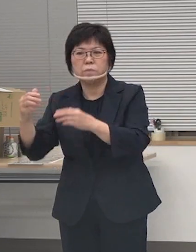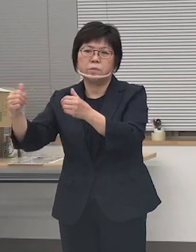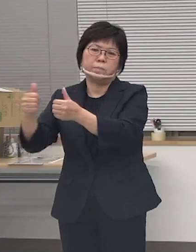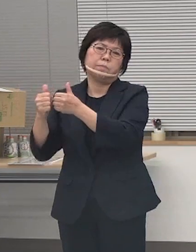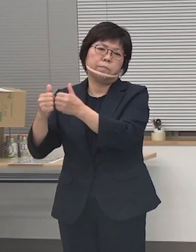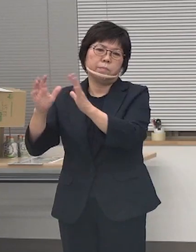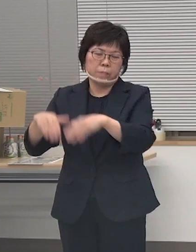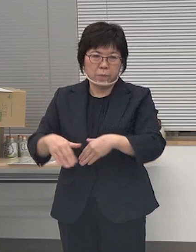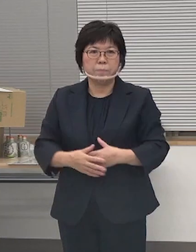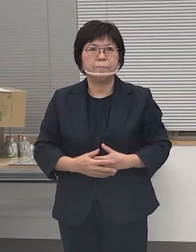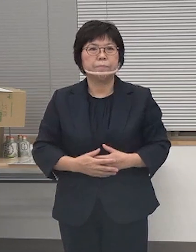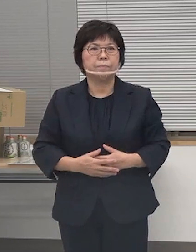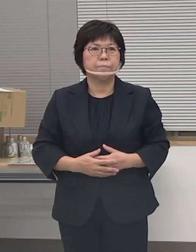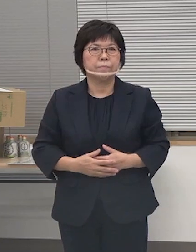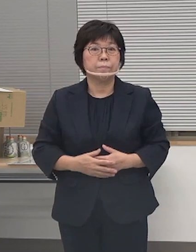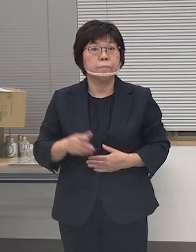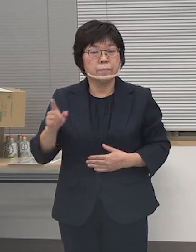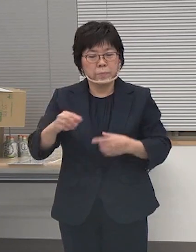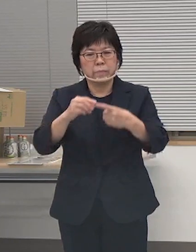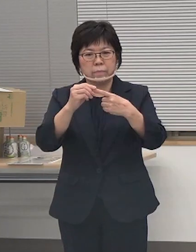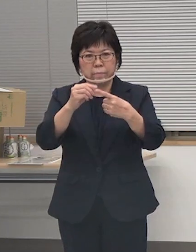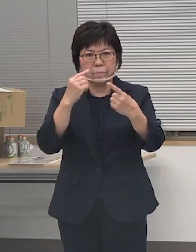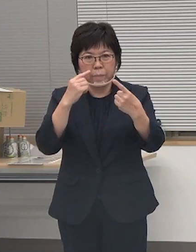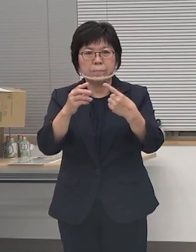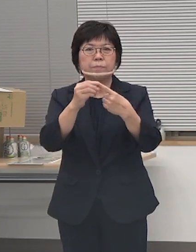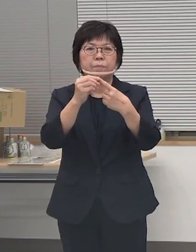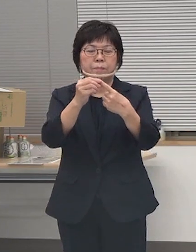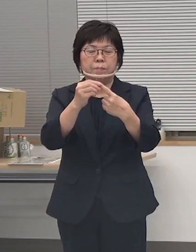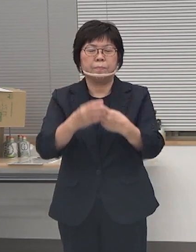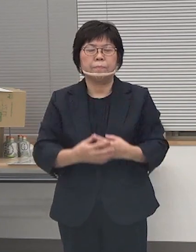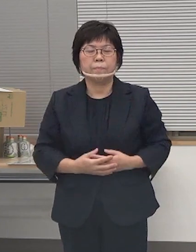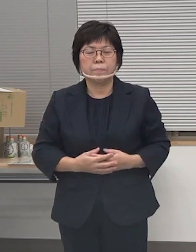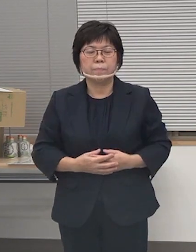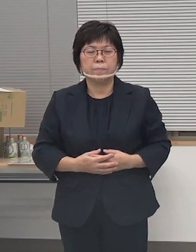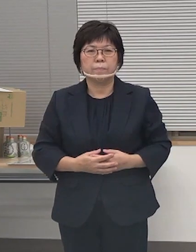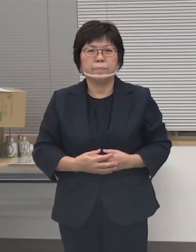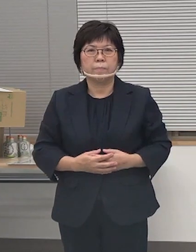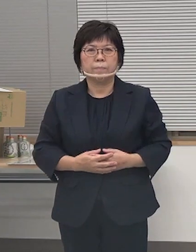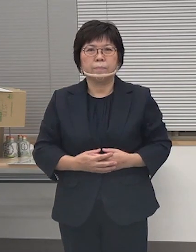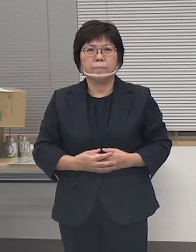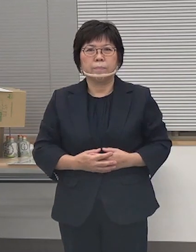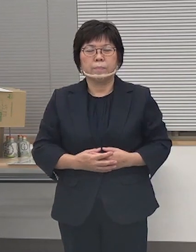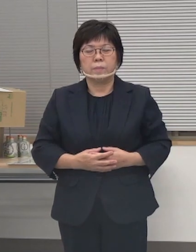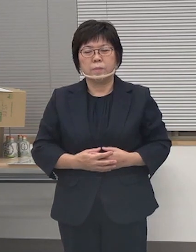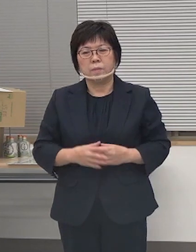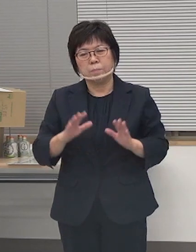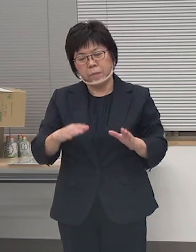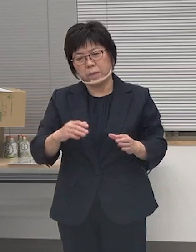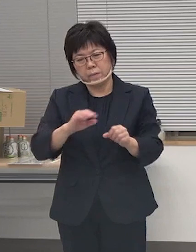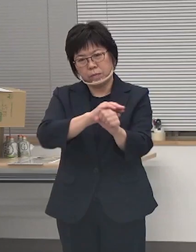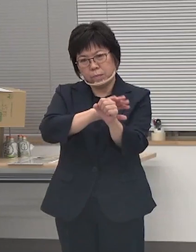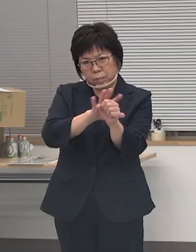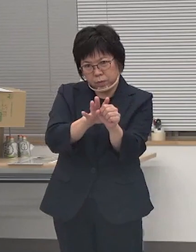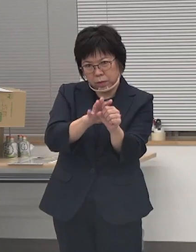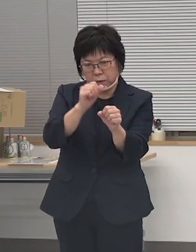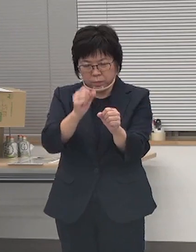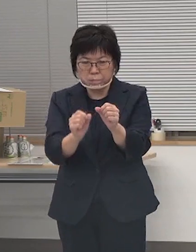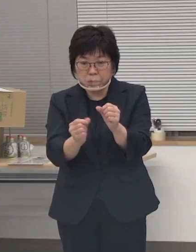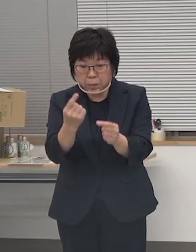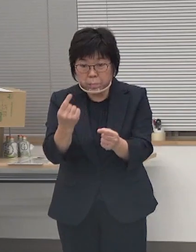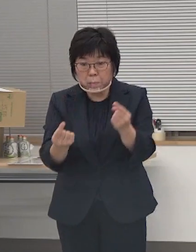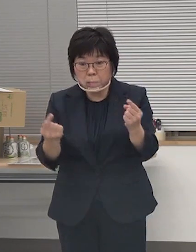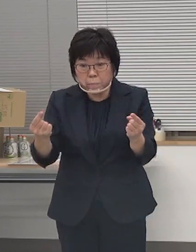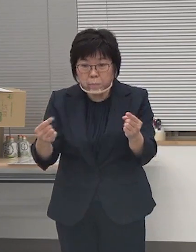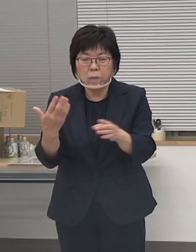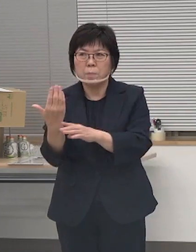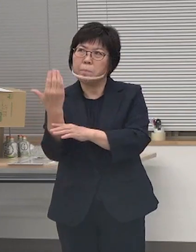諮らせていただきました。この1点目についてでございますけれども、人数的には例えば3